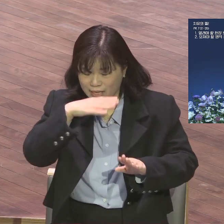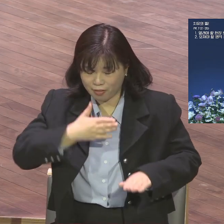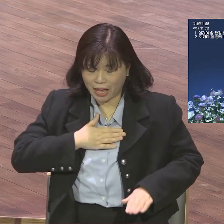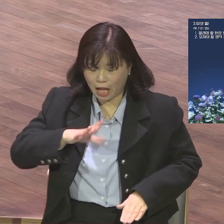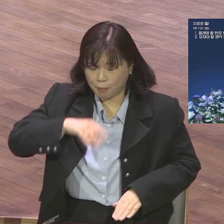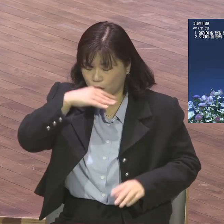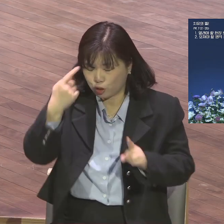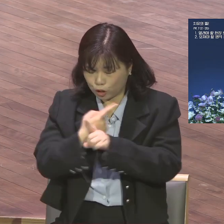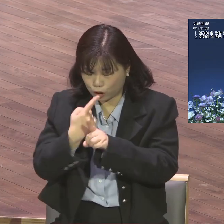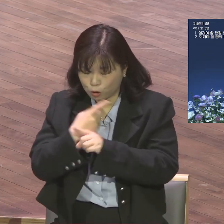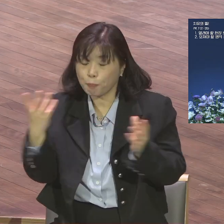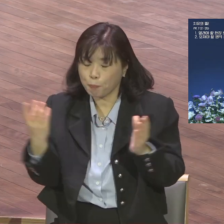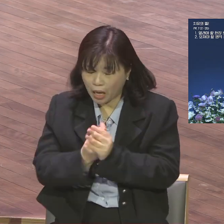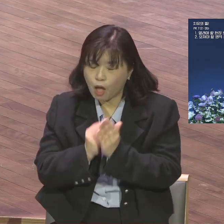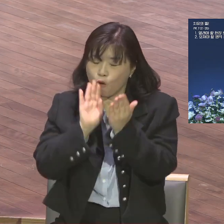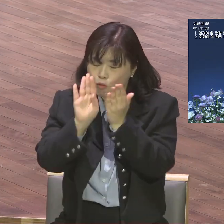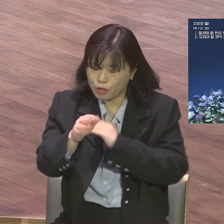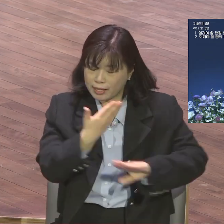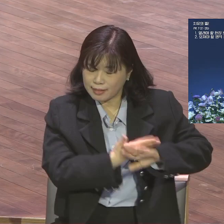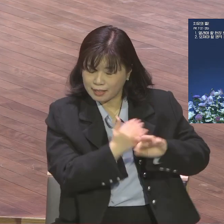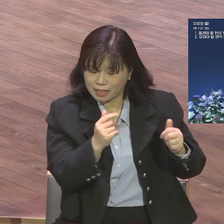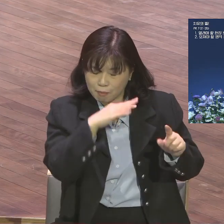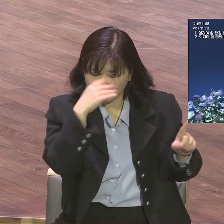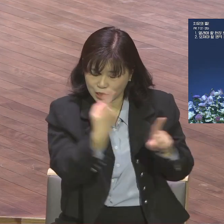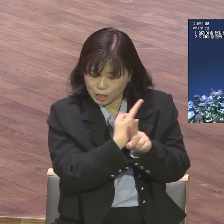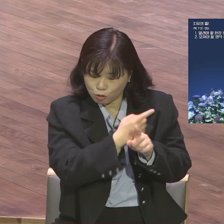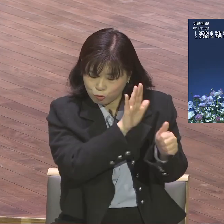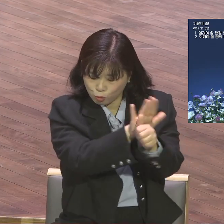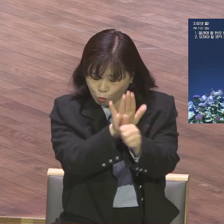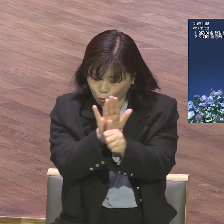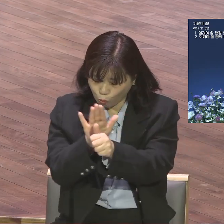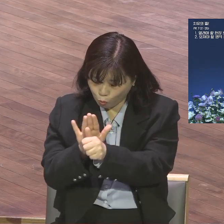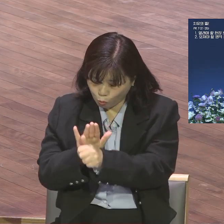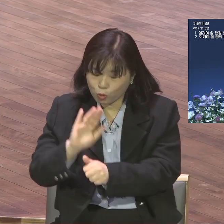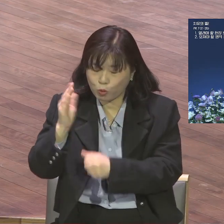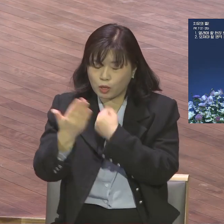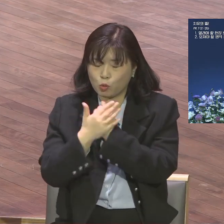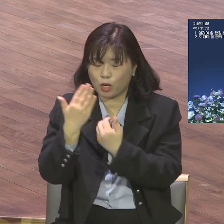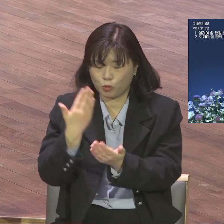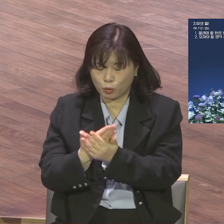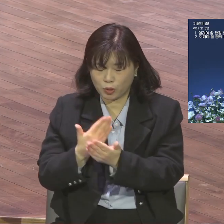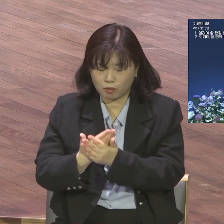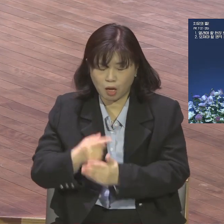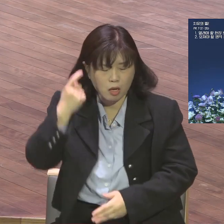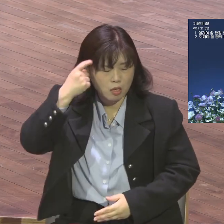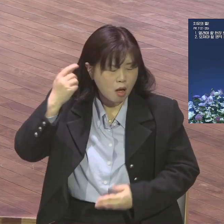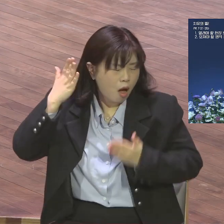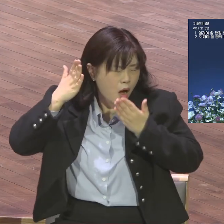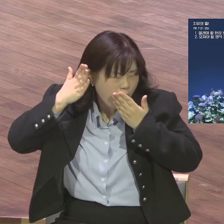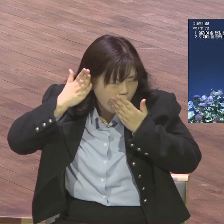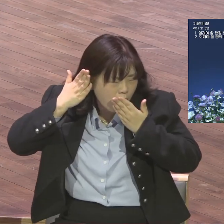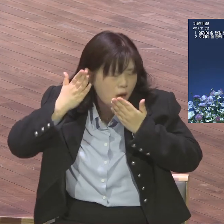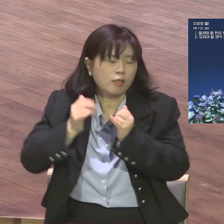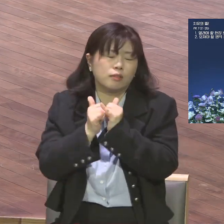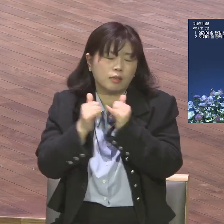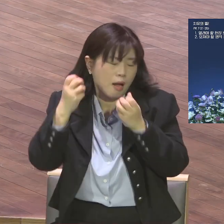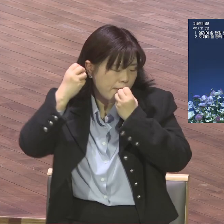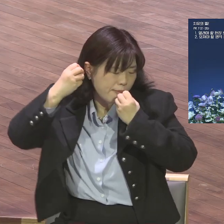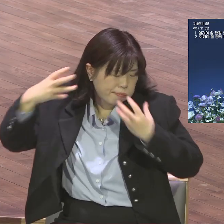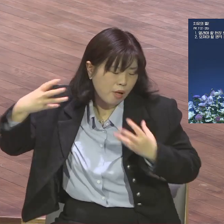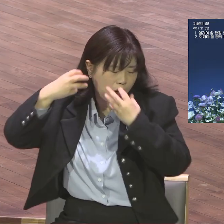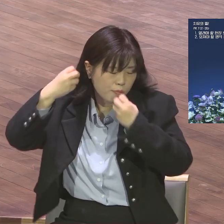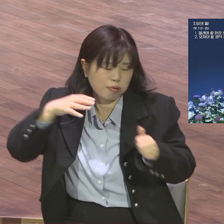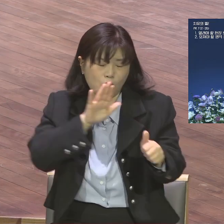뜰이 되게 도와주옵소서. 열려야 될 영의 눈을 열어주옵시고 열려야 될 영의 귀를 열어주셔서 하나님의 말씀을 듣게